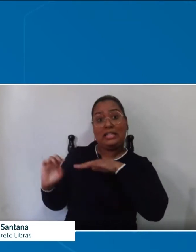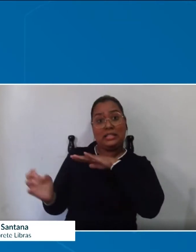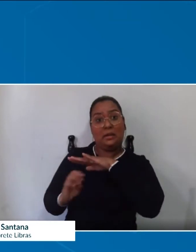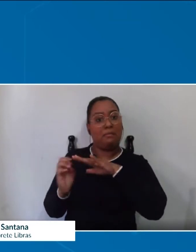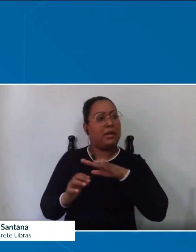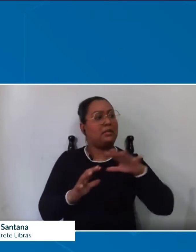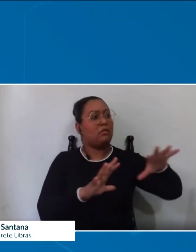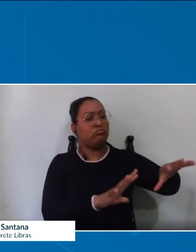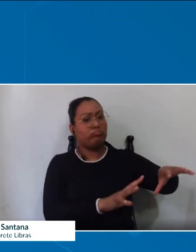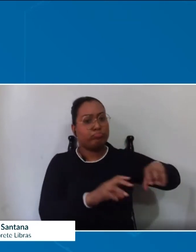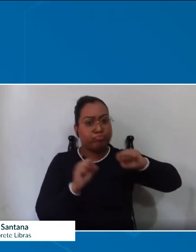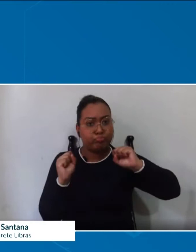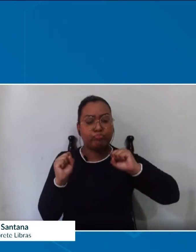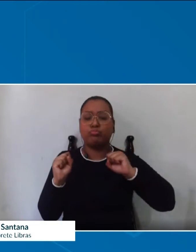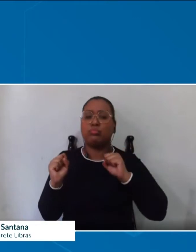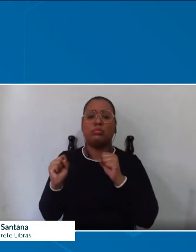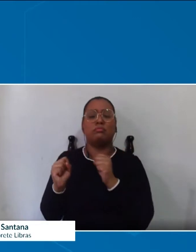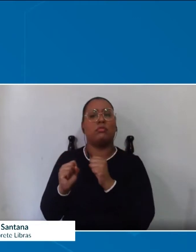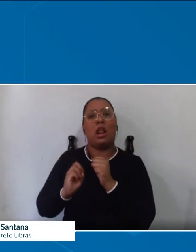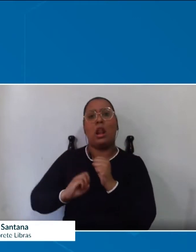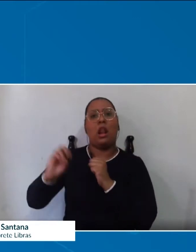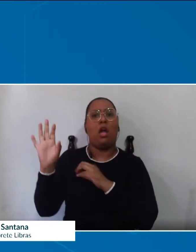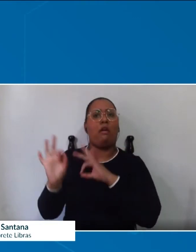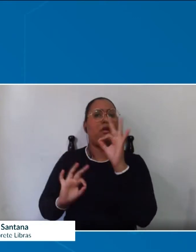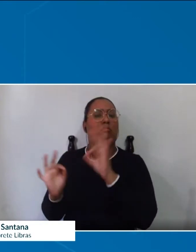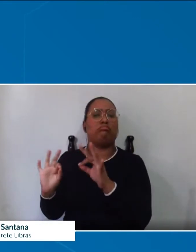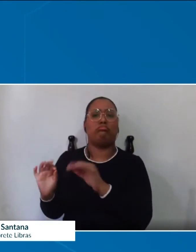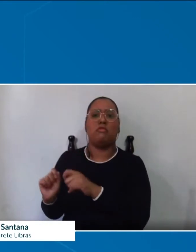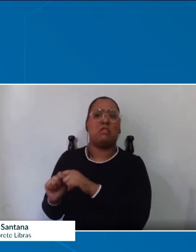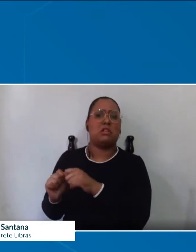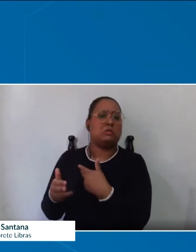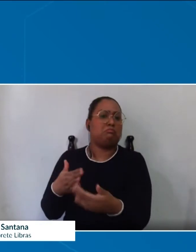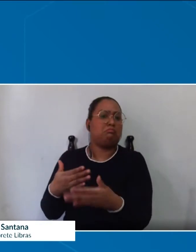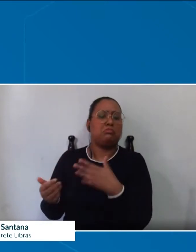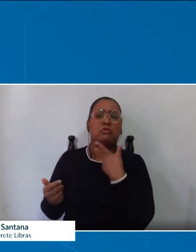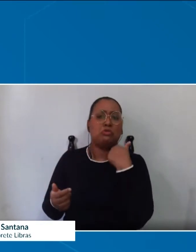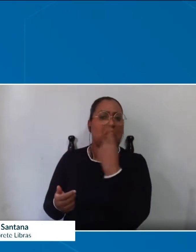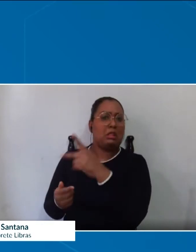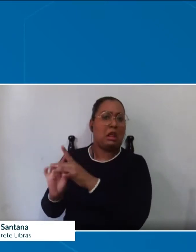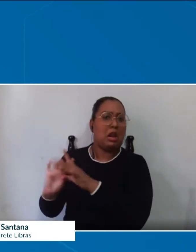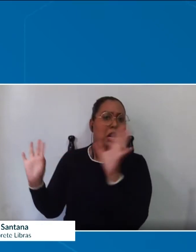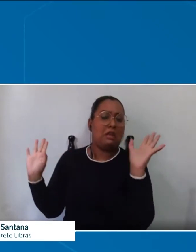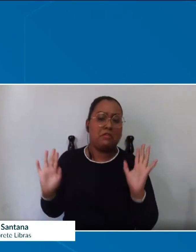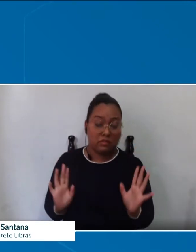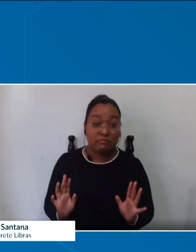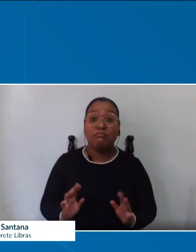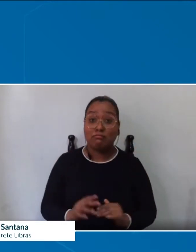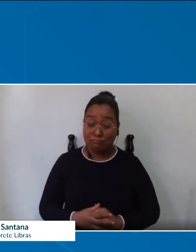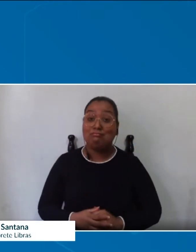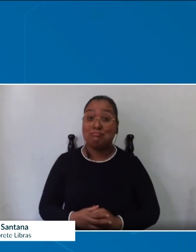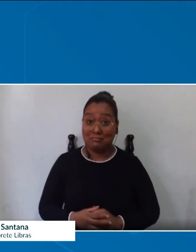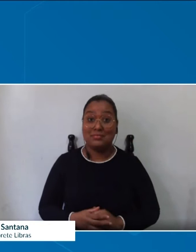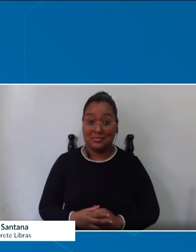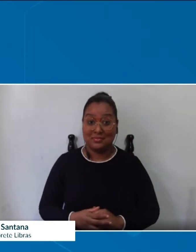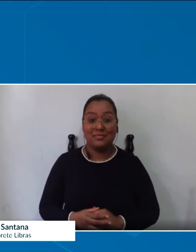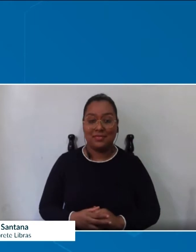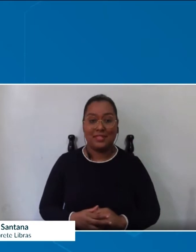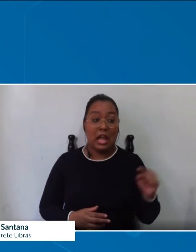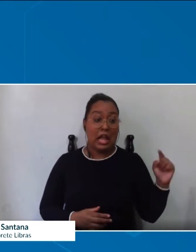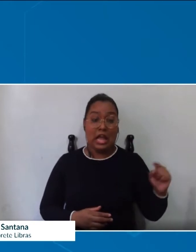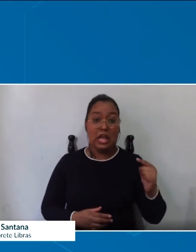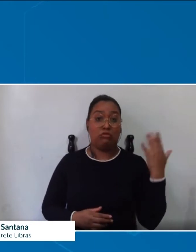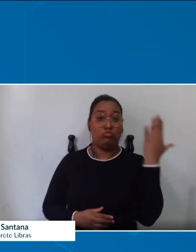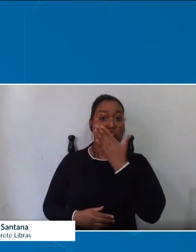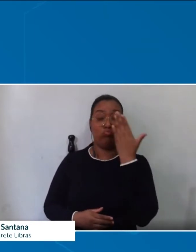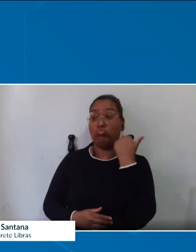retalhos têxteis e leve para fazer alguma coisa que seja de utilidade dessa outra companhia. Eles sequer sabem o que é feito